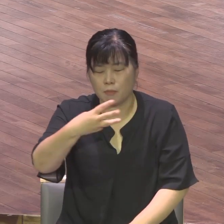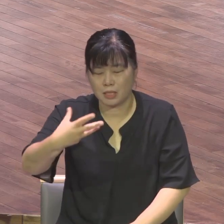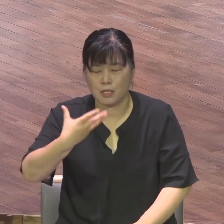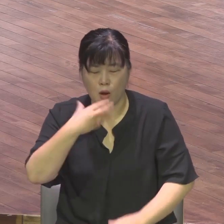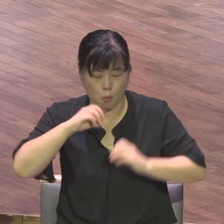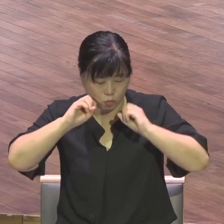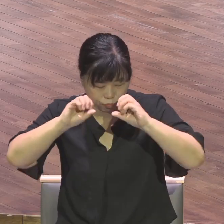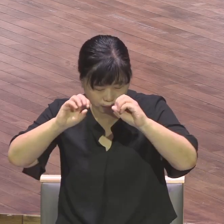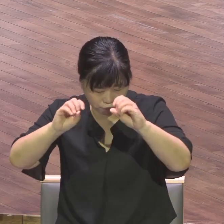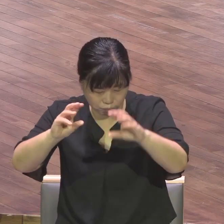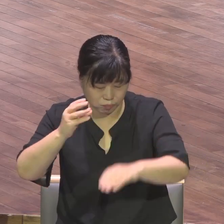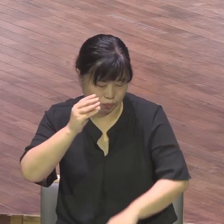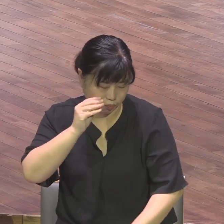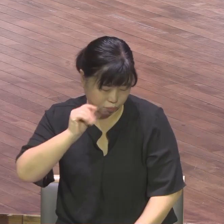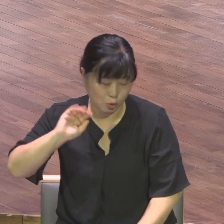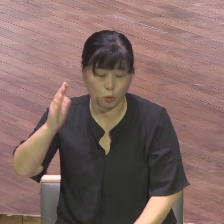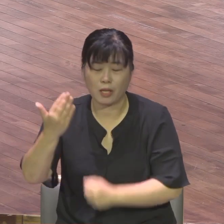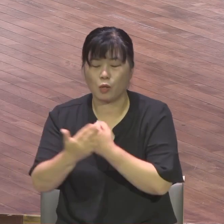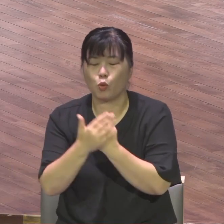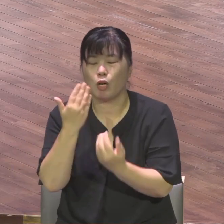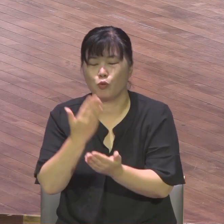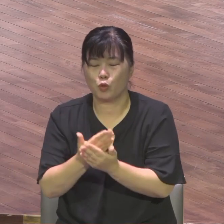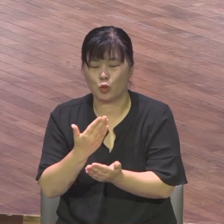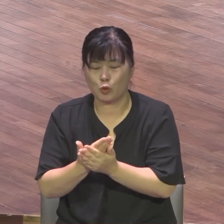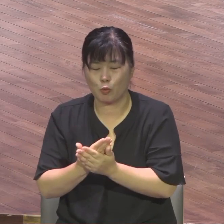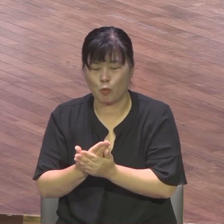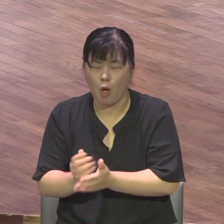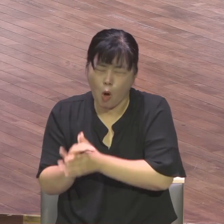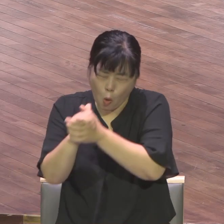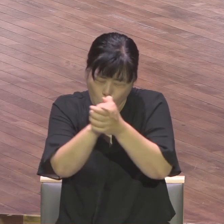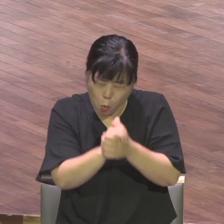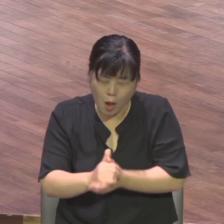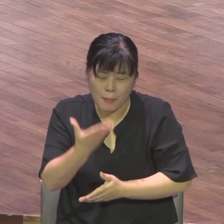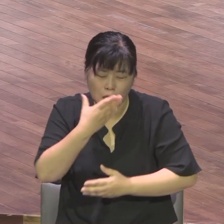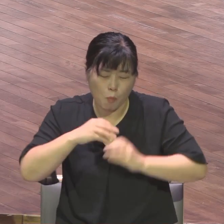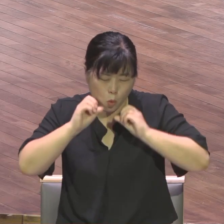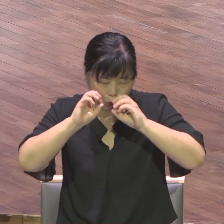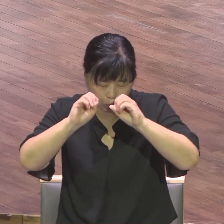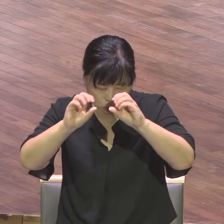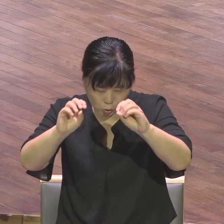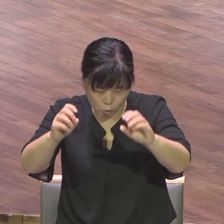하여 주옵시고, 이래 쓰임받은 화평의 복음 전도자가 다